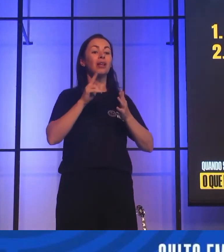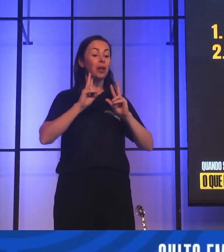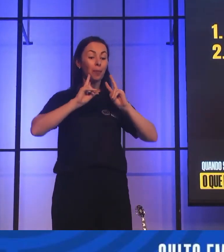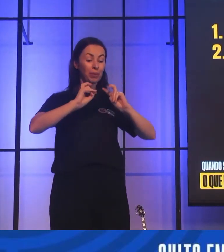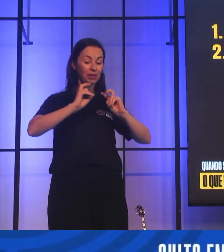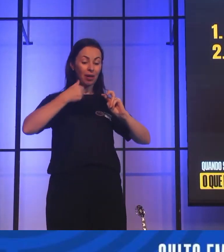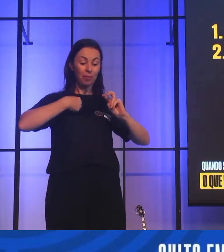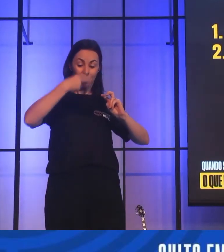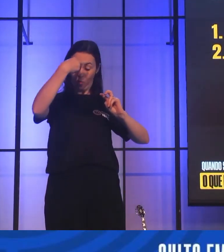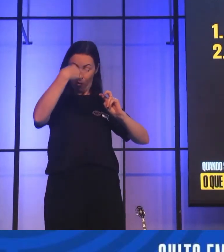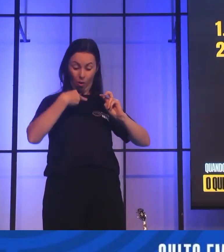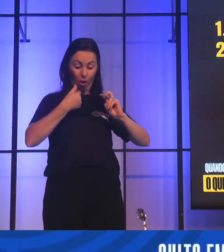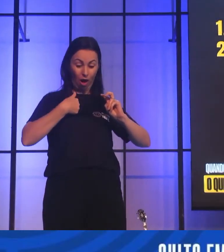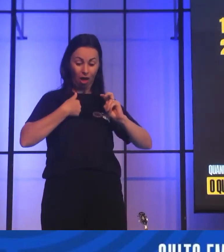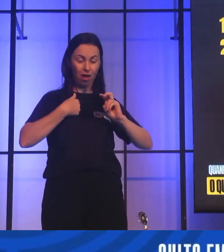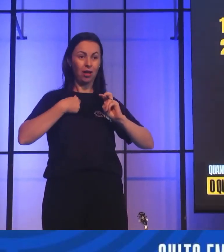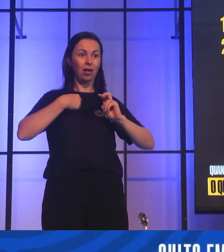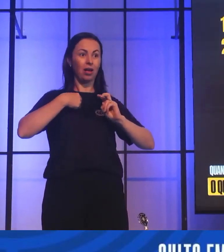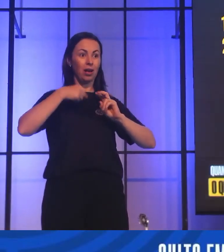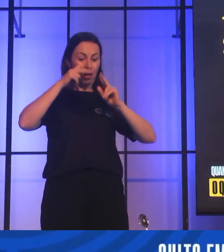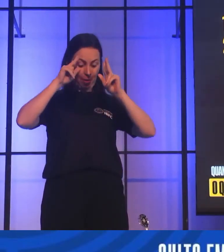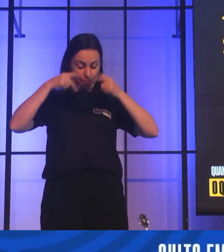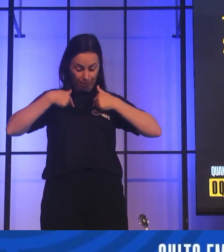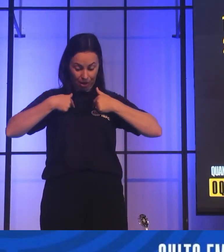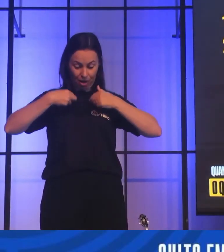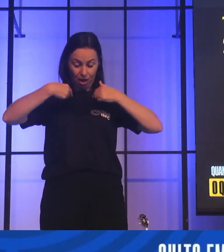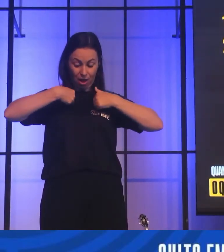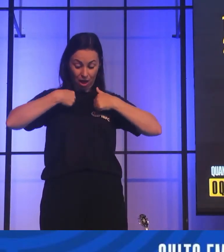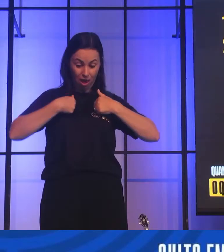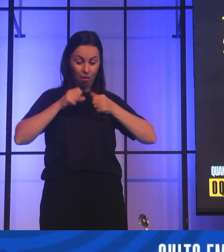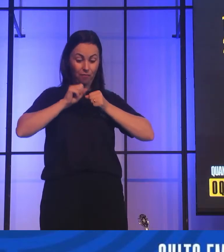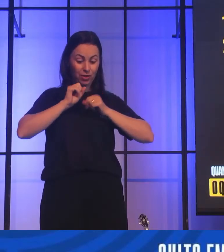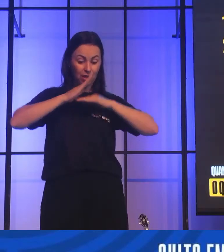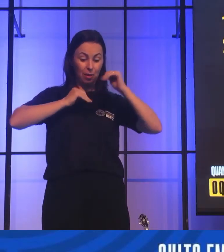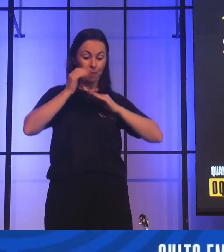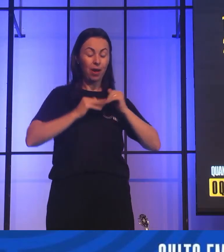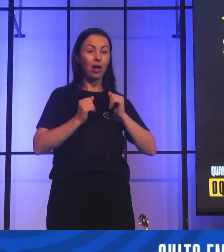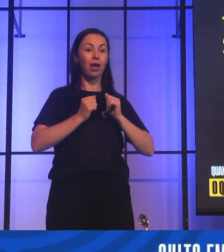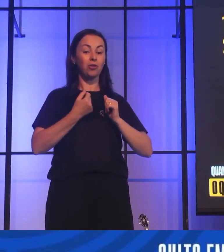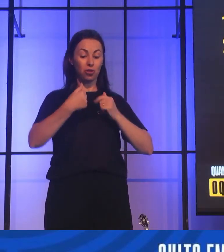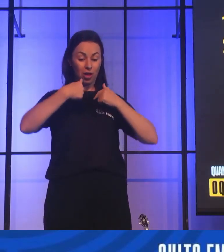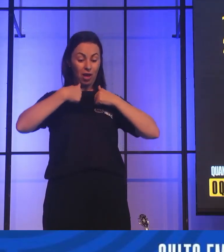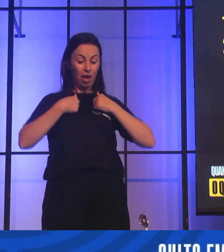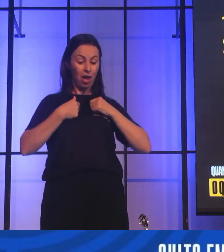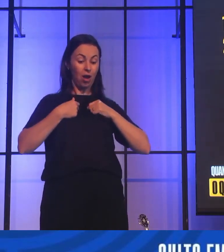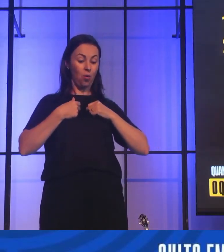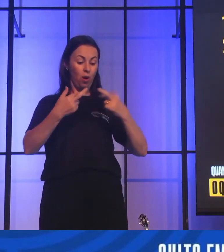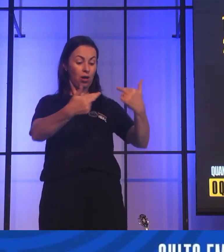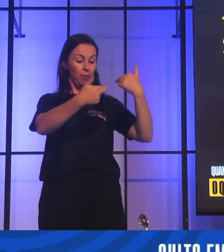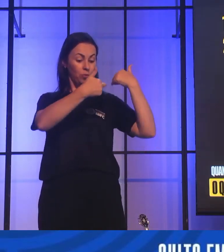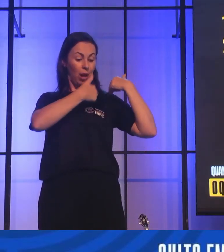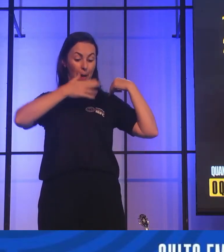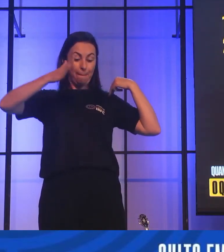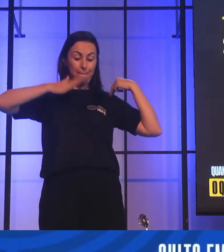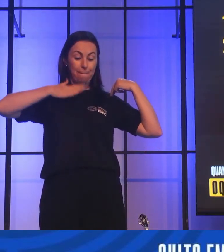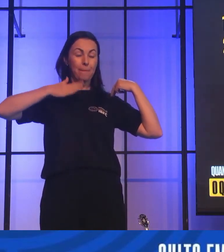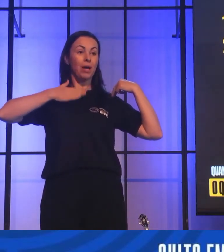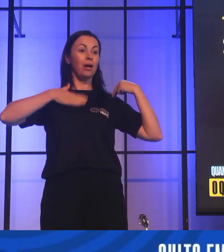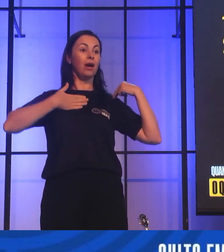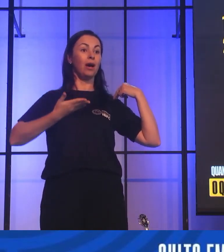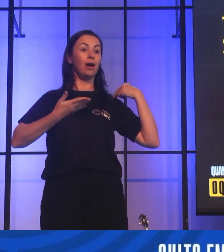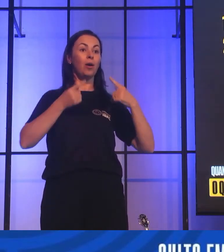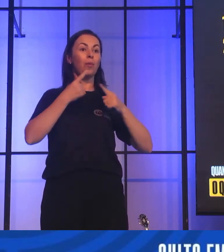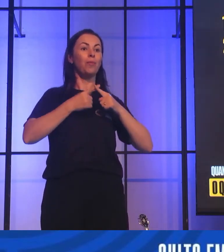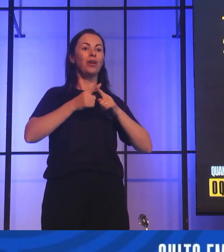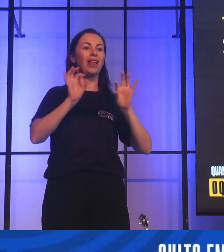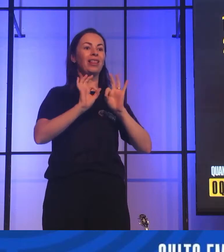para si, não percebe que as suas reações são única e exclusivamente responsabilidade sua. Nada que sai